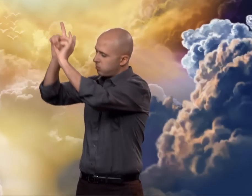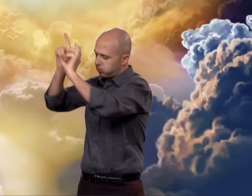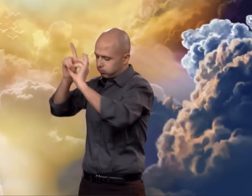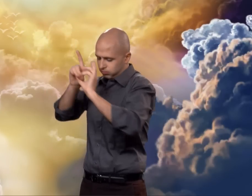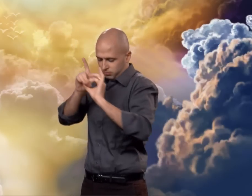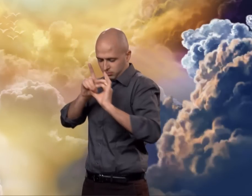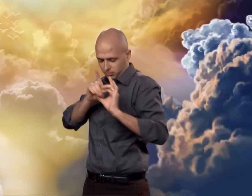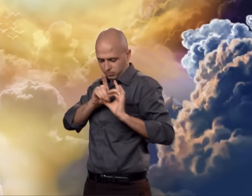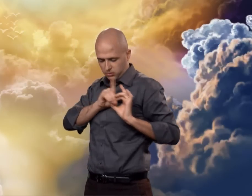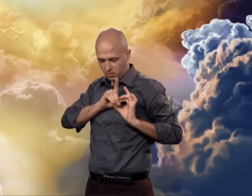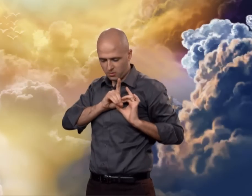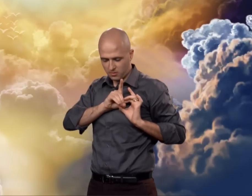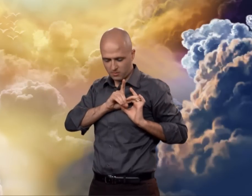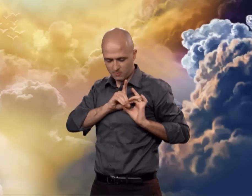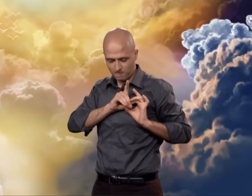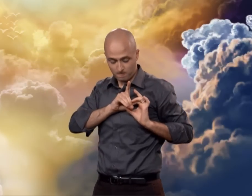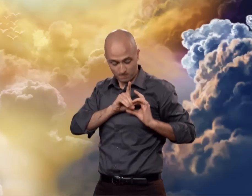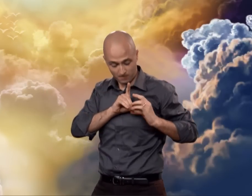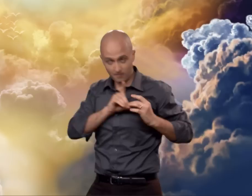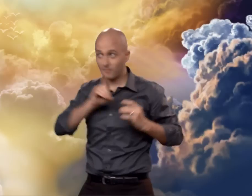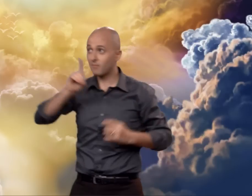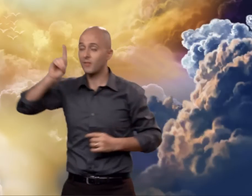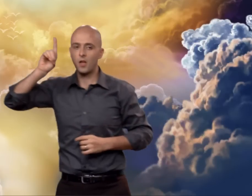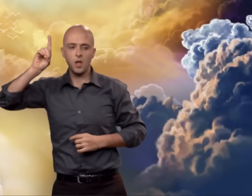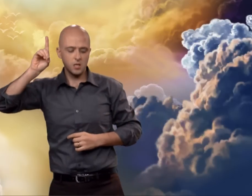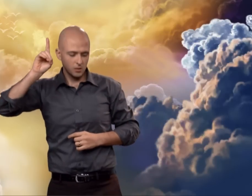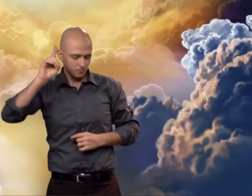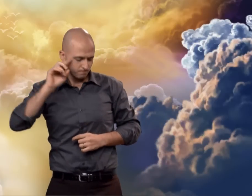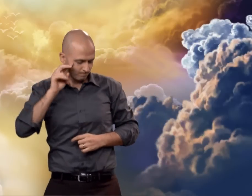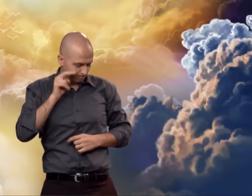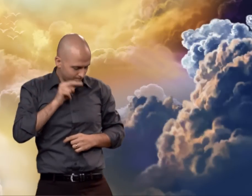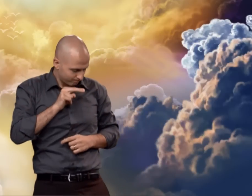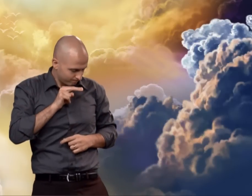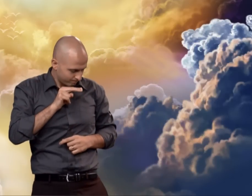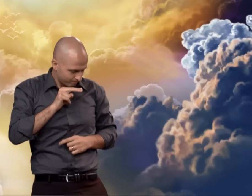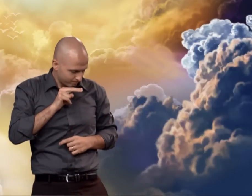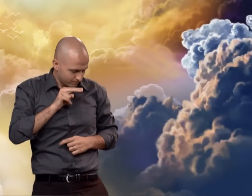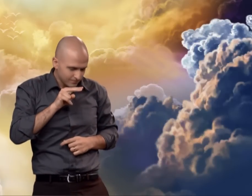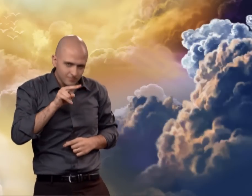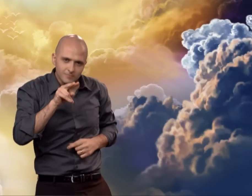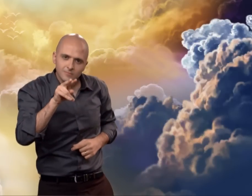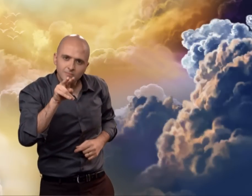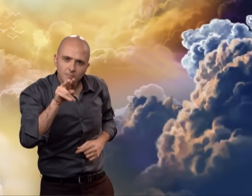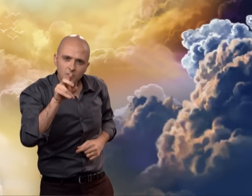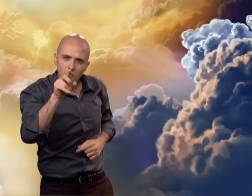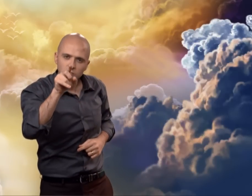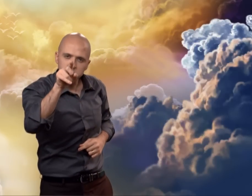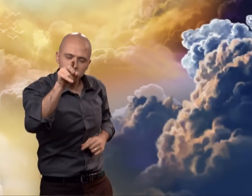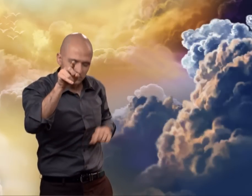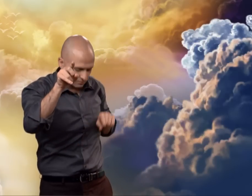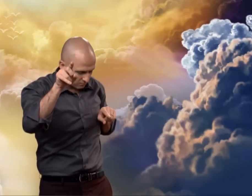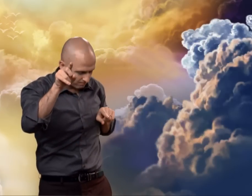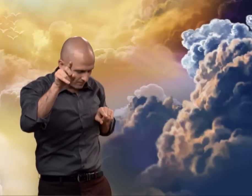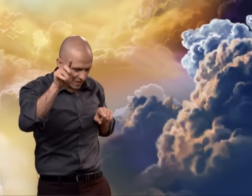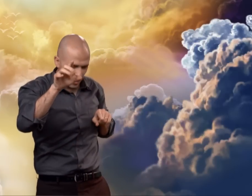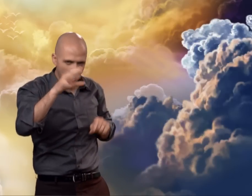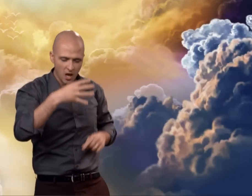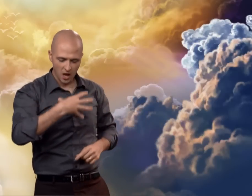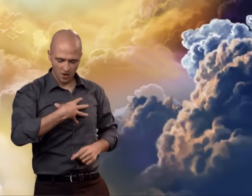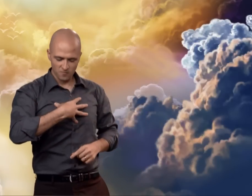no amor à pureza. Jamais aprenderam a linguagem do céu. Então será tarde demais. Uma